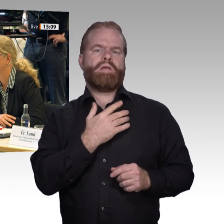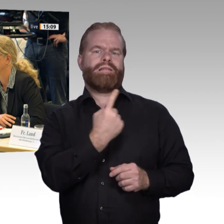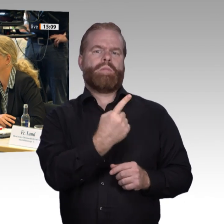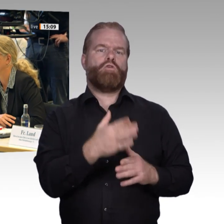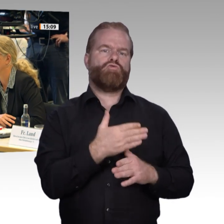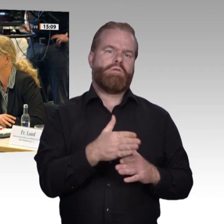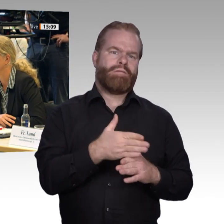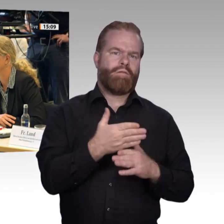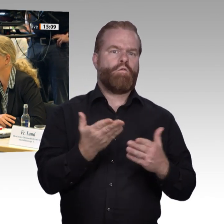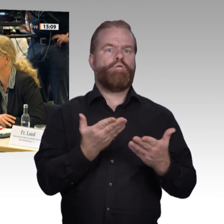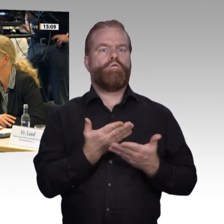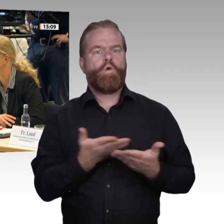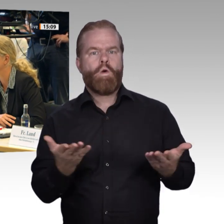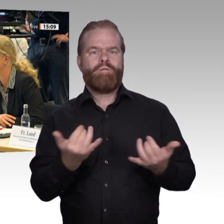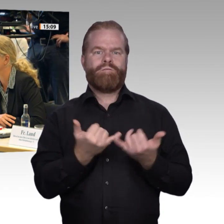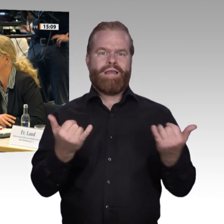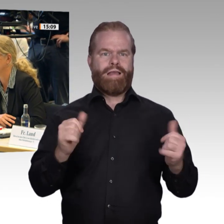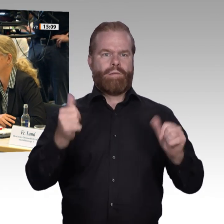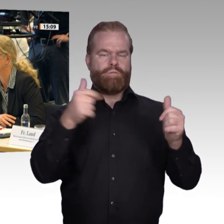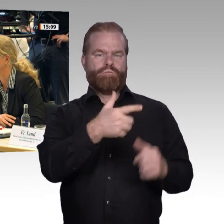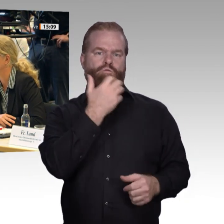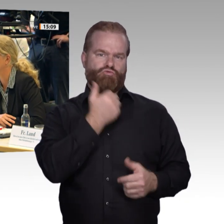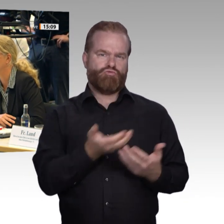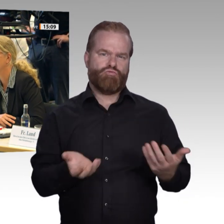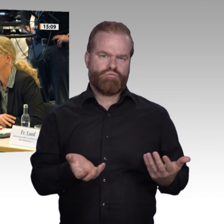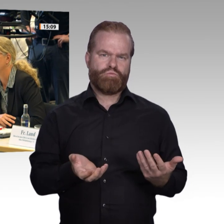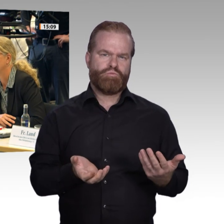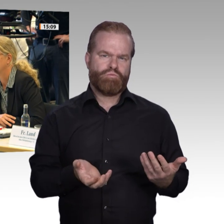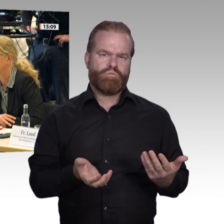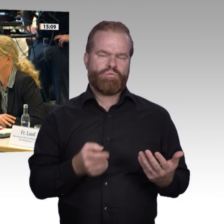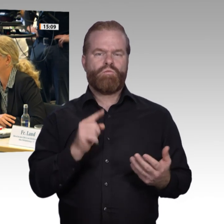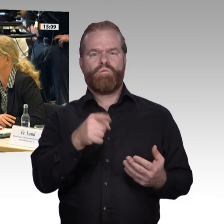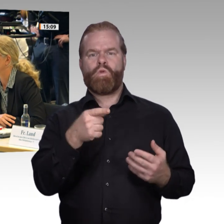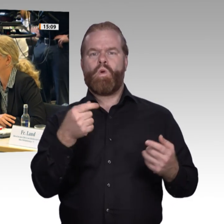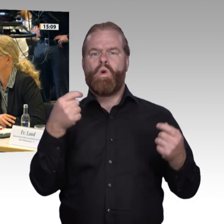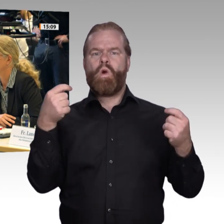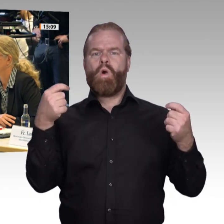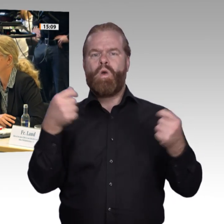tatsächlich eine nachgeordnete ist. Ich glaube nicht, dass die Leute freiwillig alle ins Pflegeheim gehen, nur weil dann